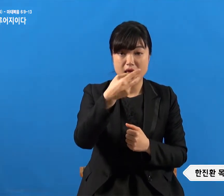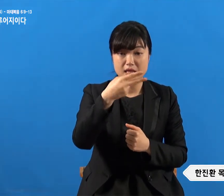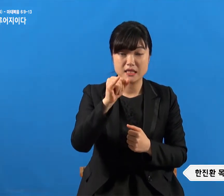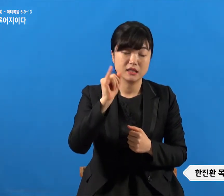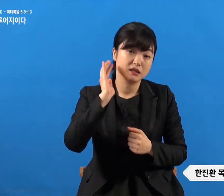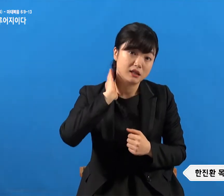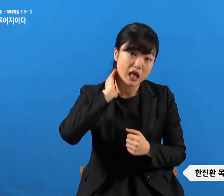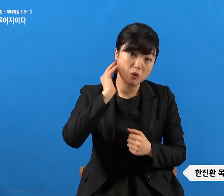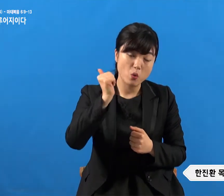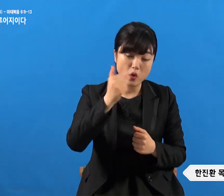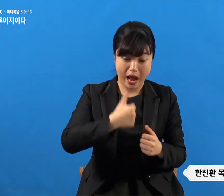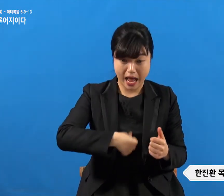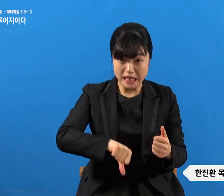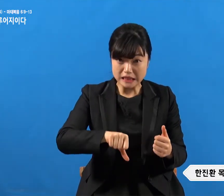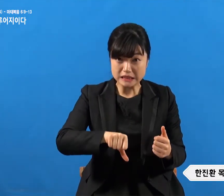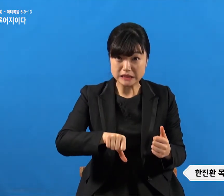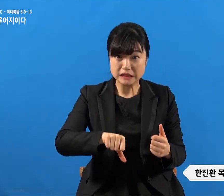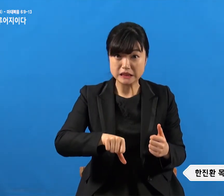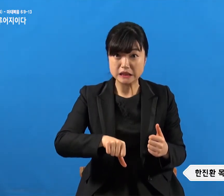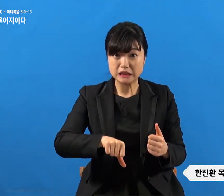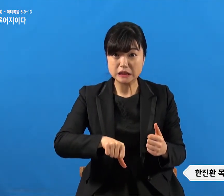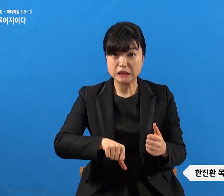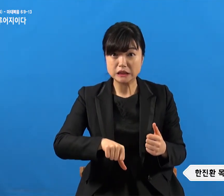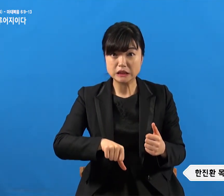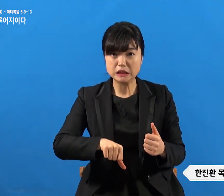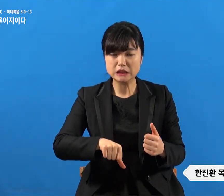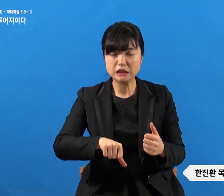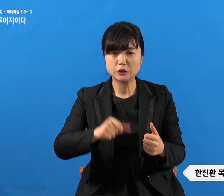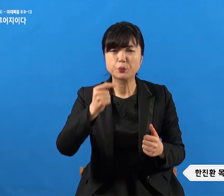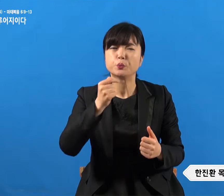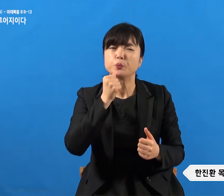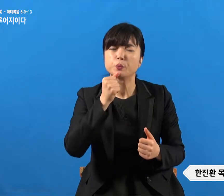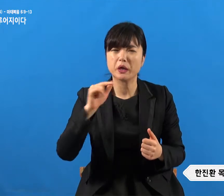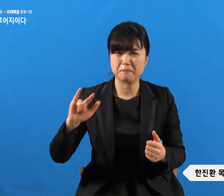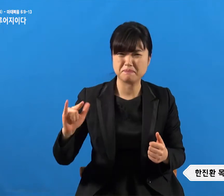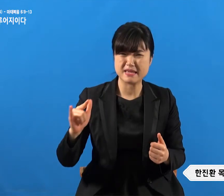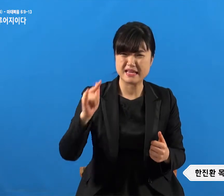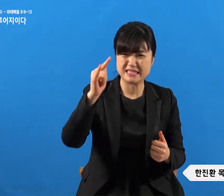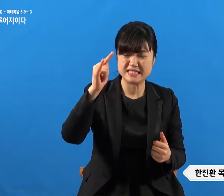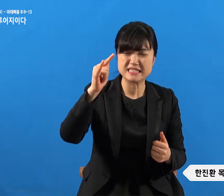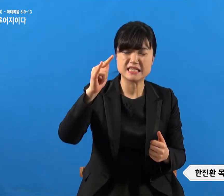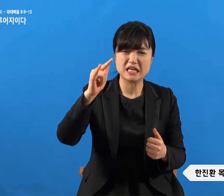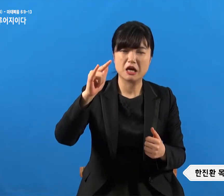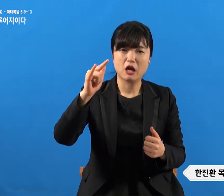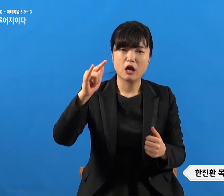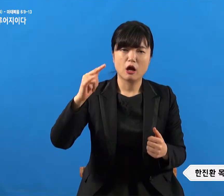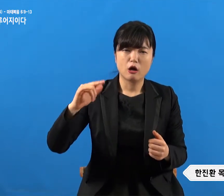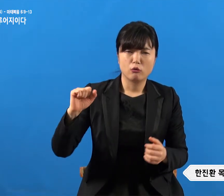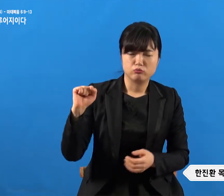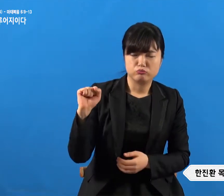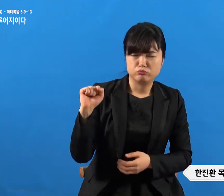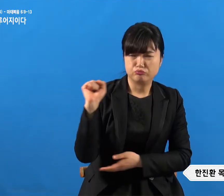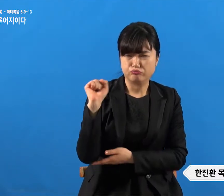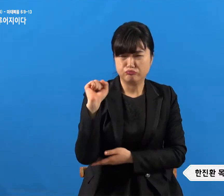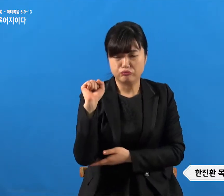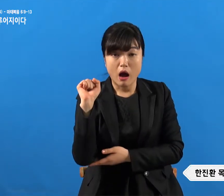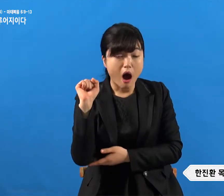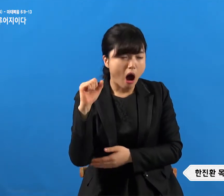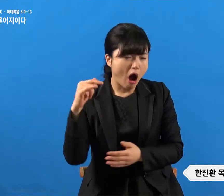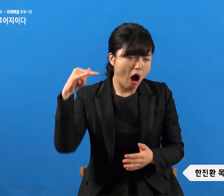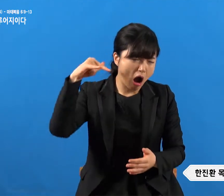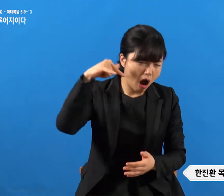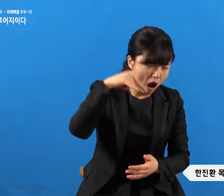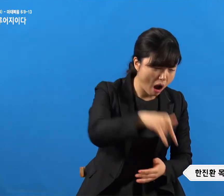아들 존 F 케네디 2세도 소형 비행기를 몰고 가다가 롱아일랜드만에